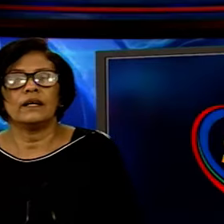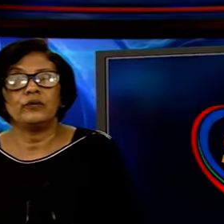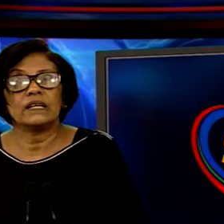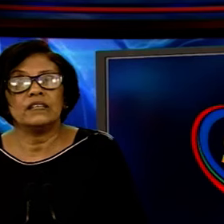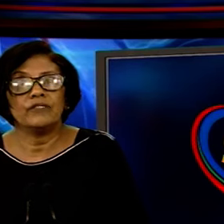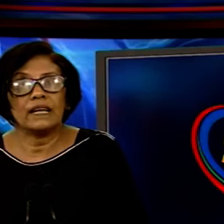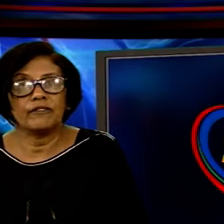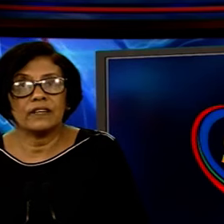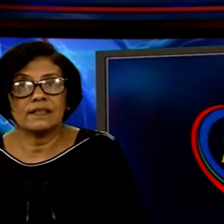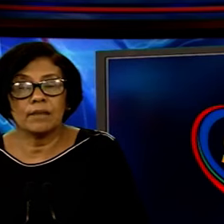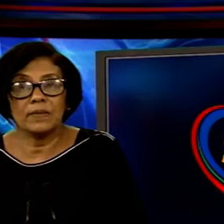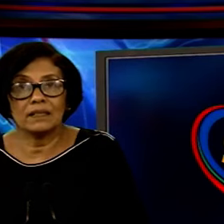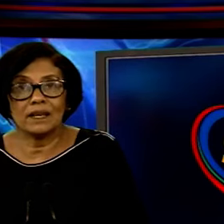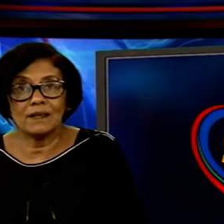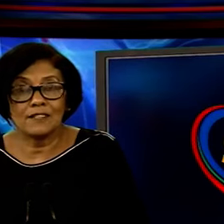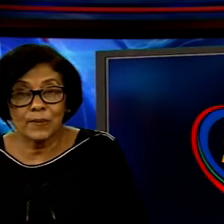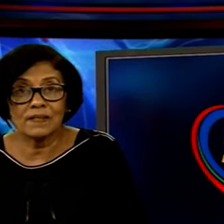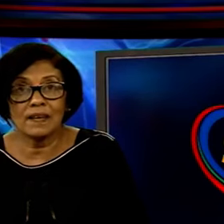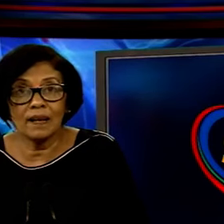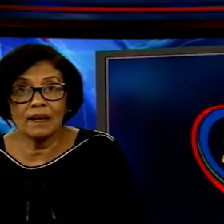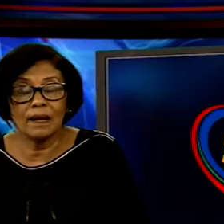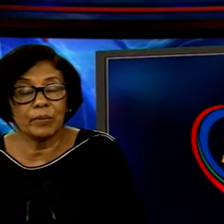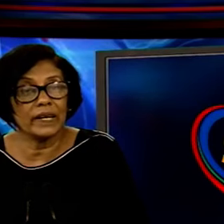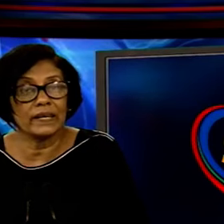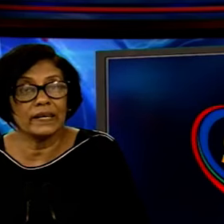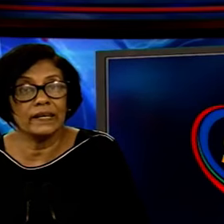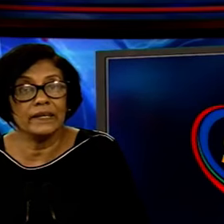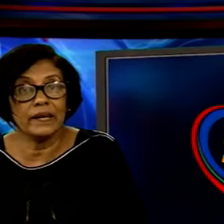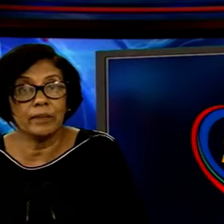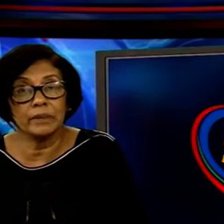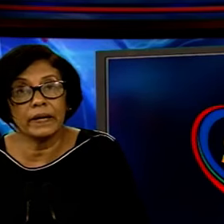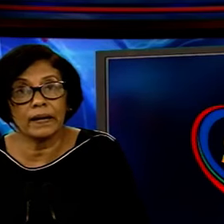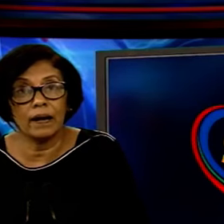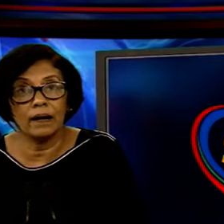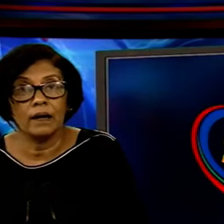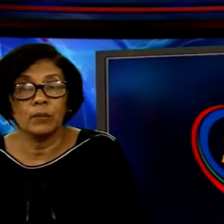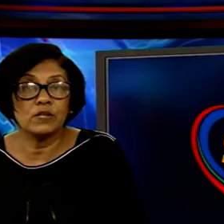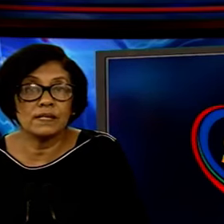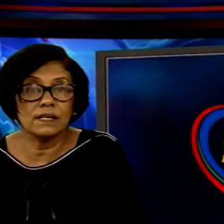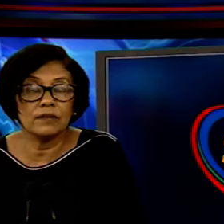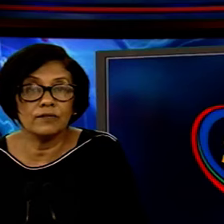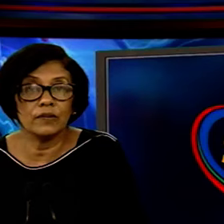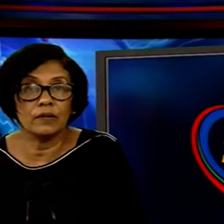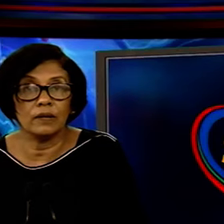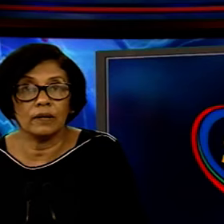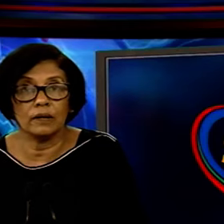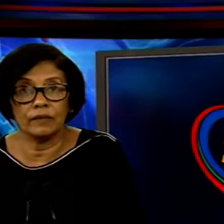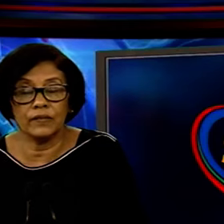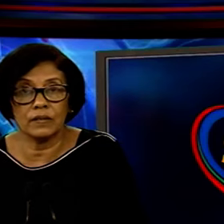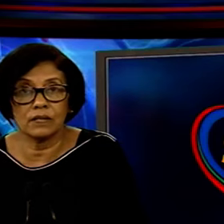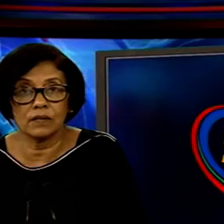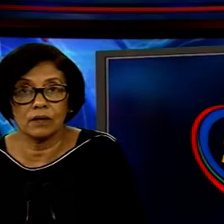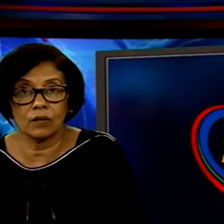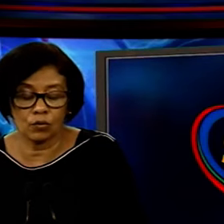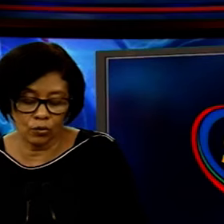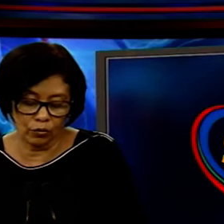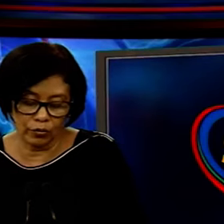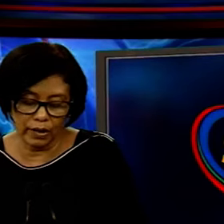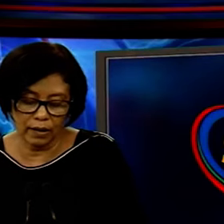Voilà, nous arrivons à la fin de ce bulletin spécial après qui des premiers cas positifs virus